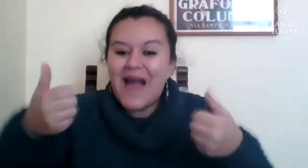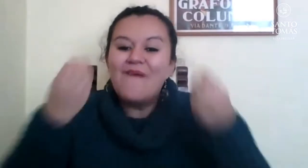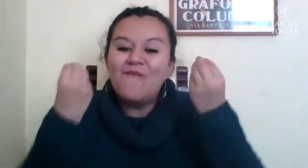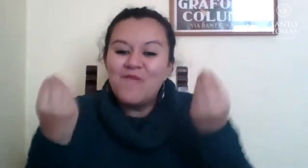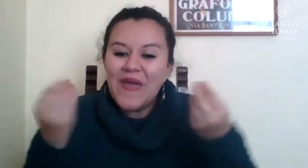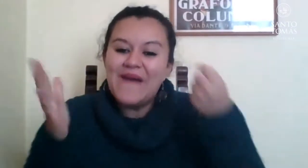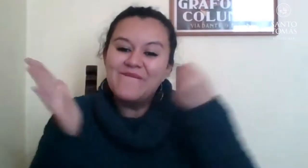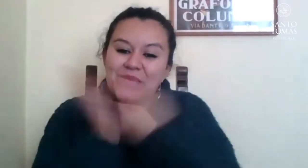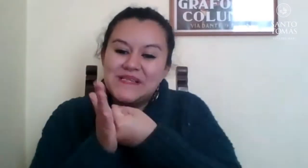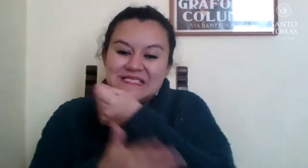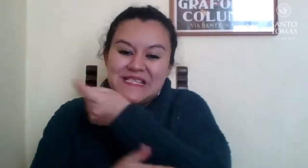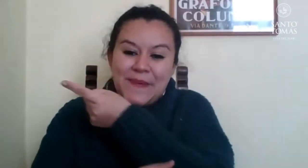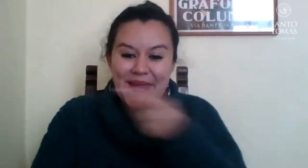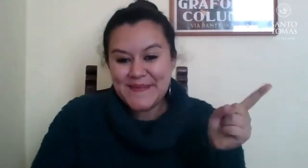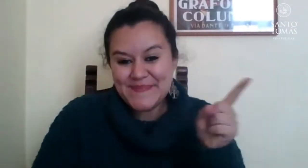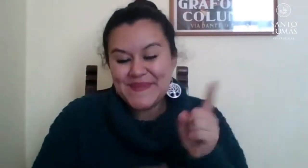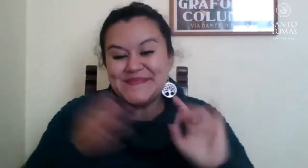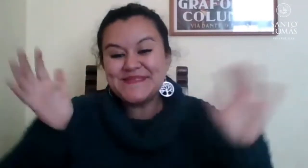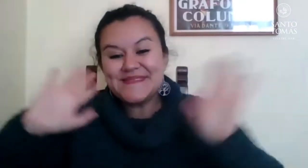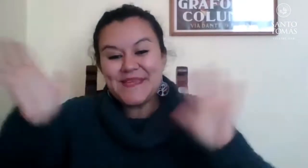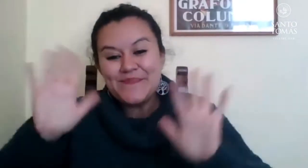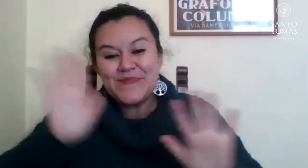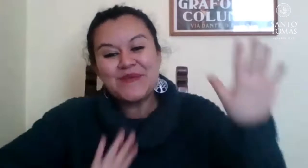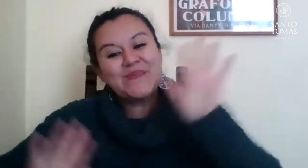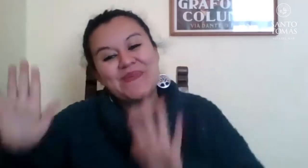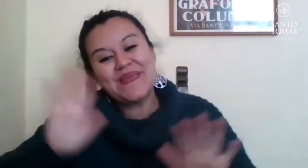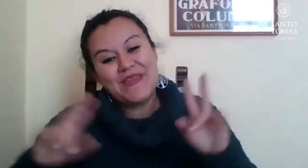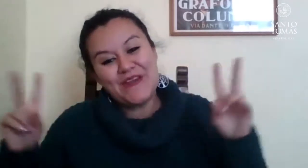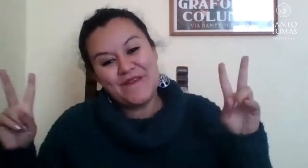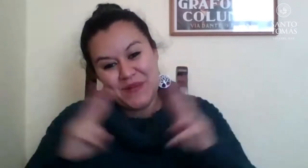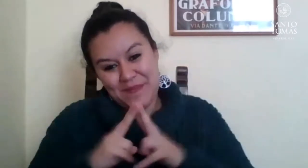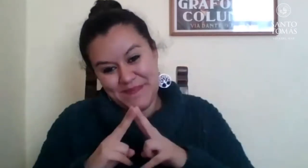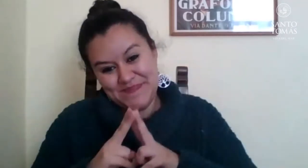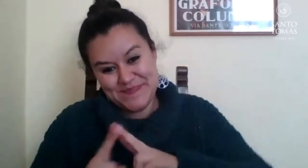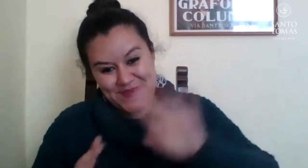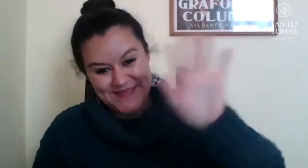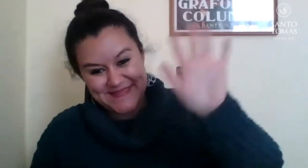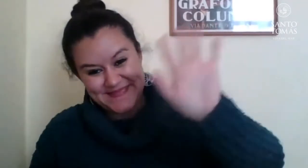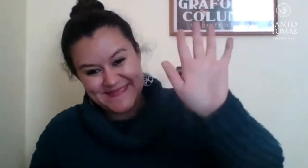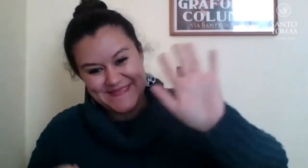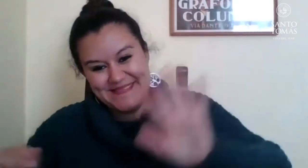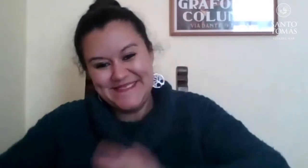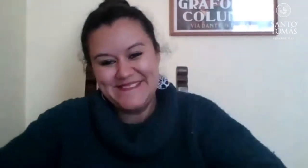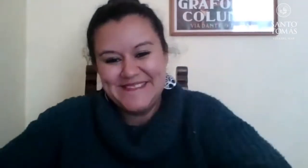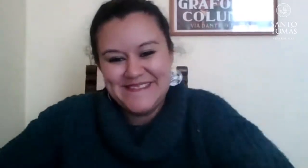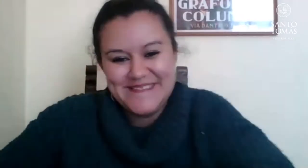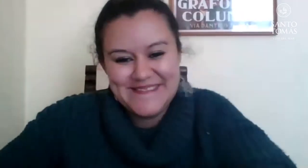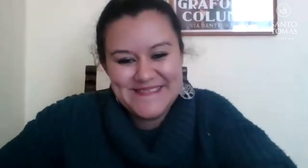tema de poder practicar sus expresiones faciales. Yo me despido entonces y nos vemos la próxima